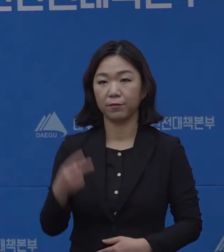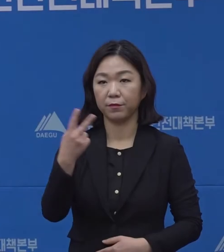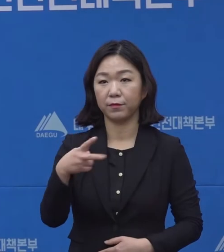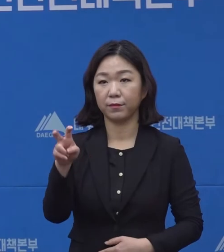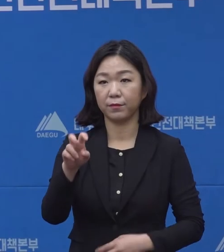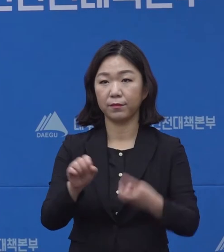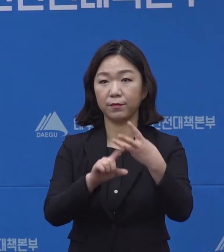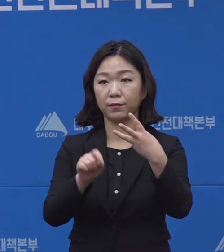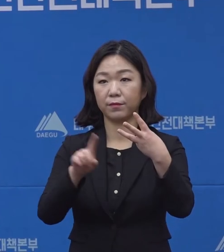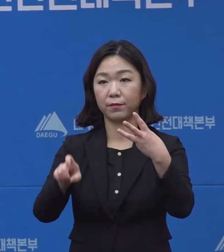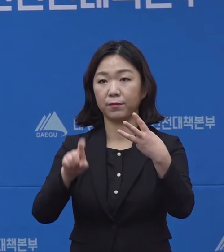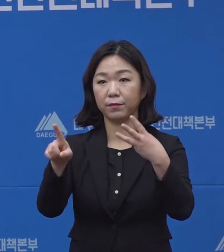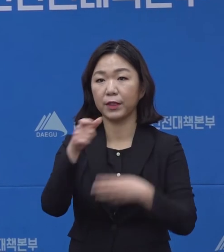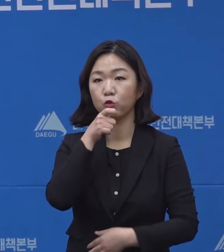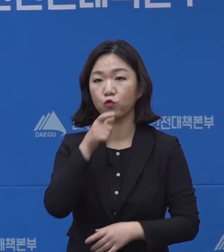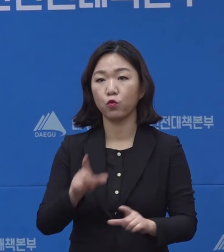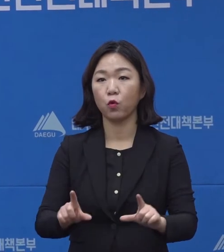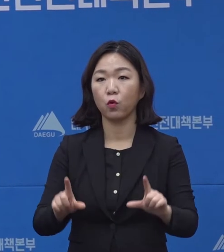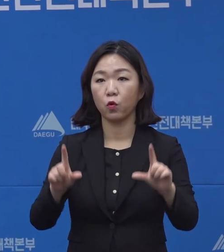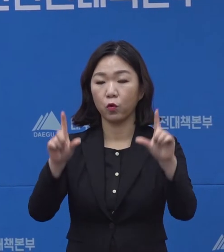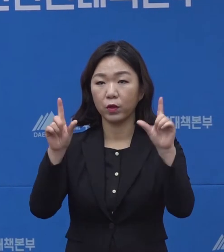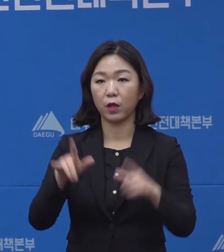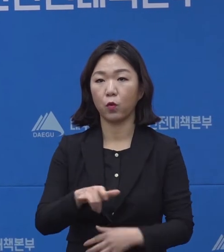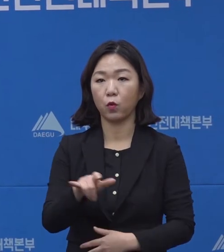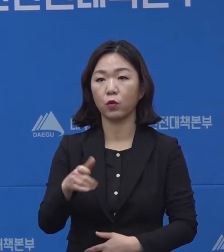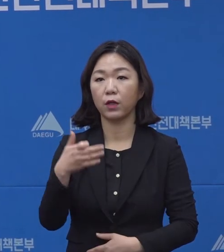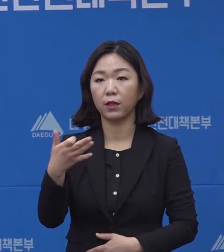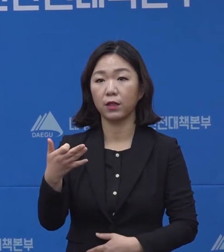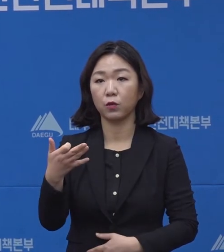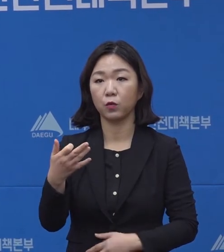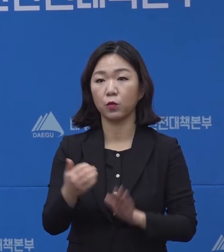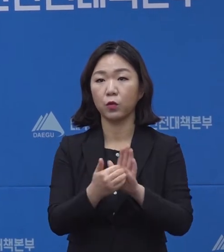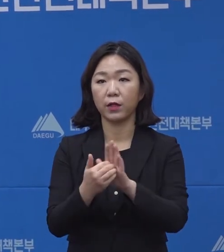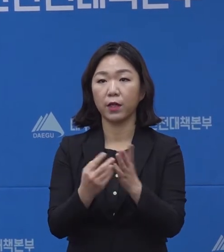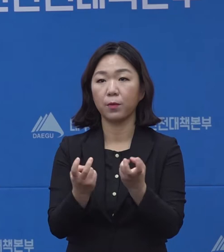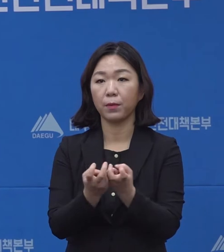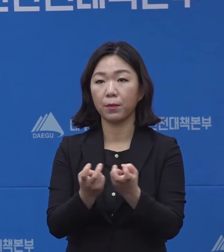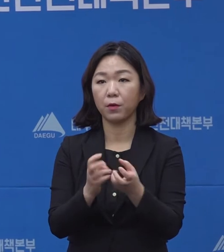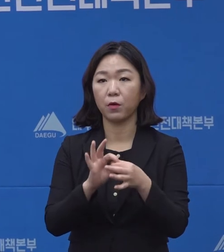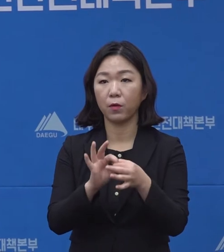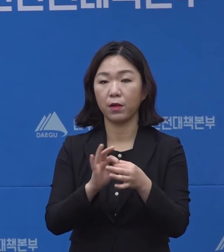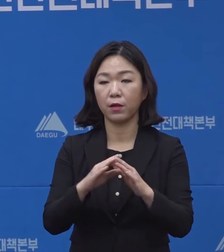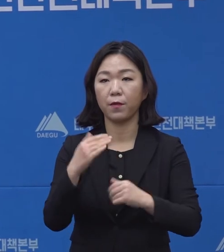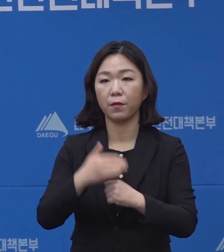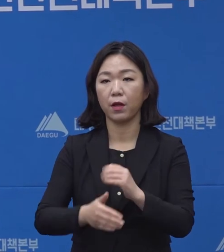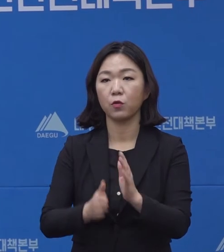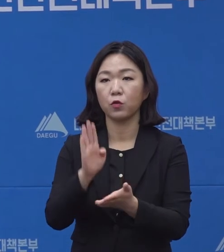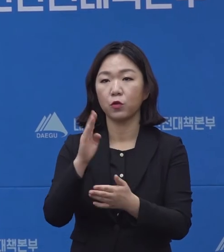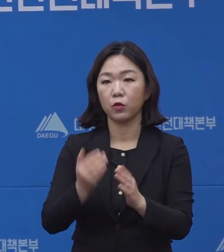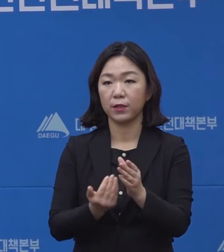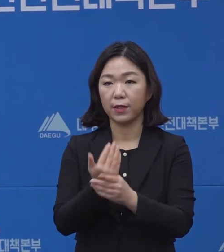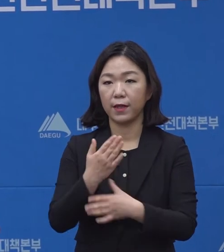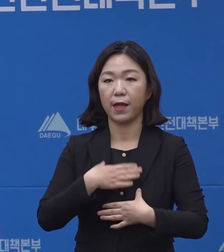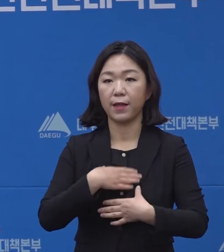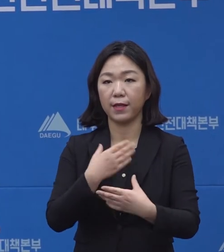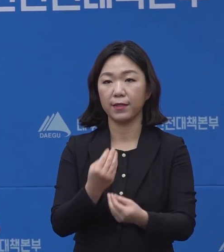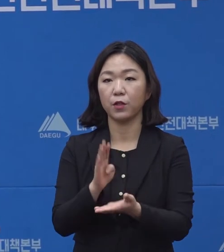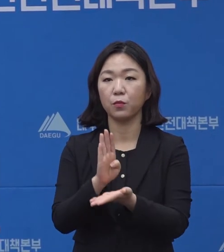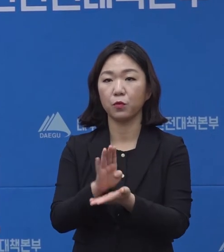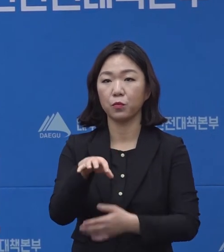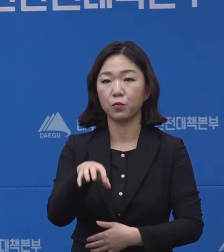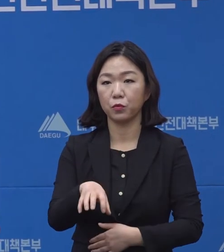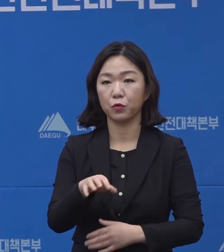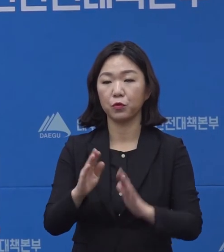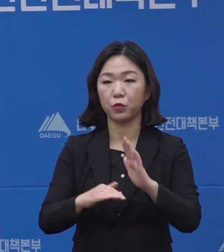2020년 3월 11일 수요일 코로나19 대응 관련 대구광역시 재난안전대책본부 정례 브리핑을